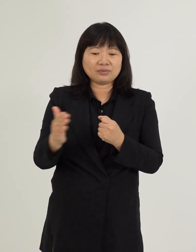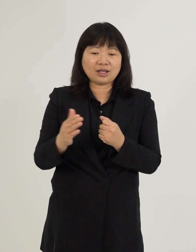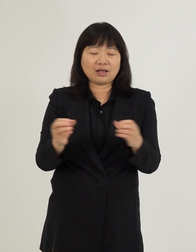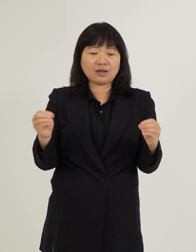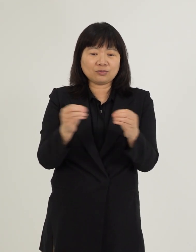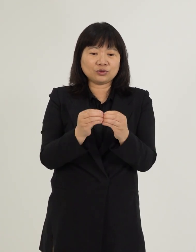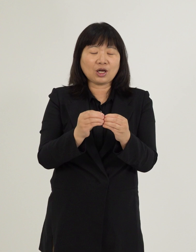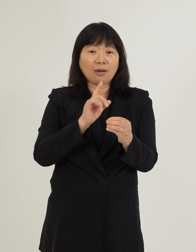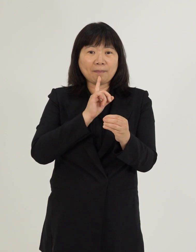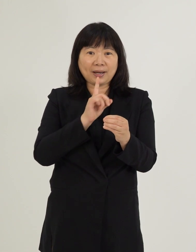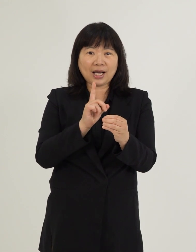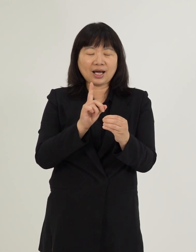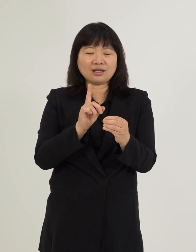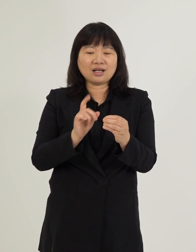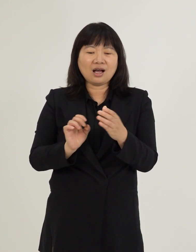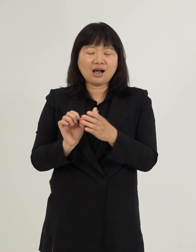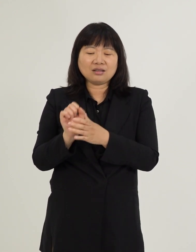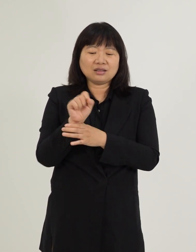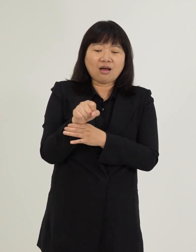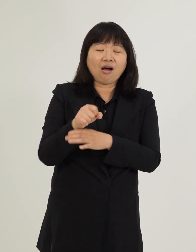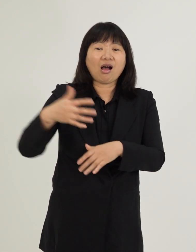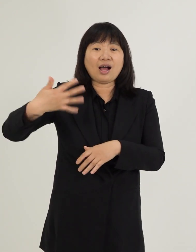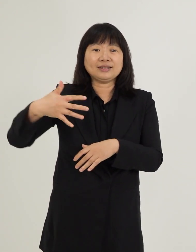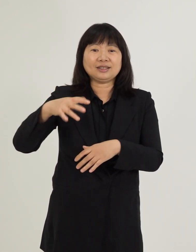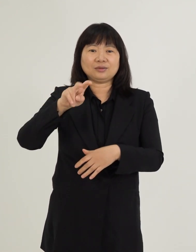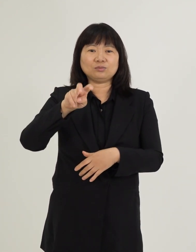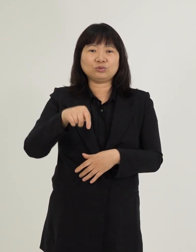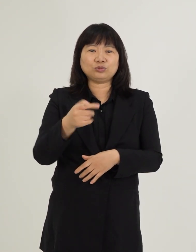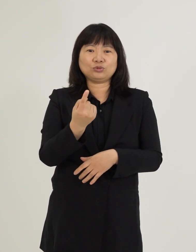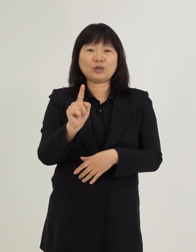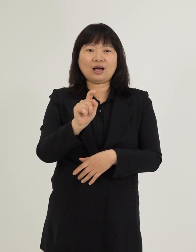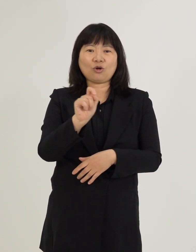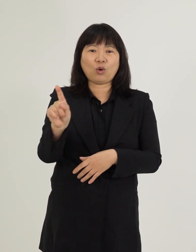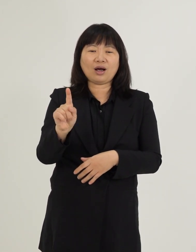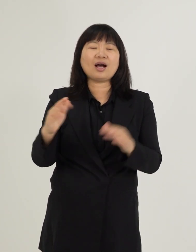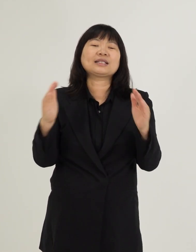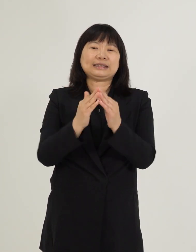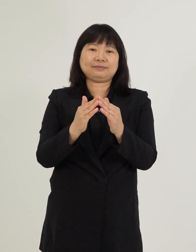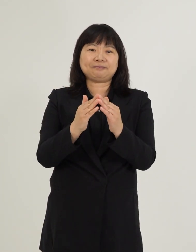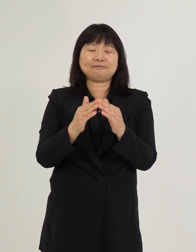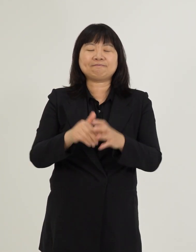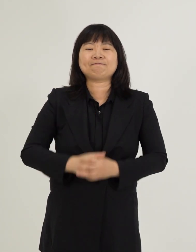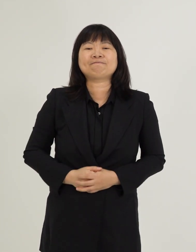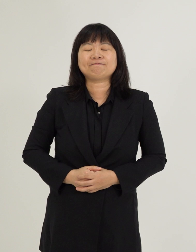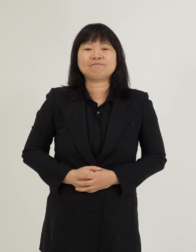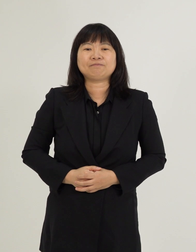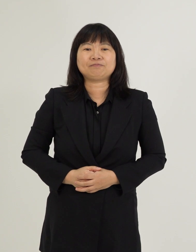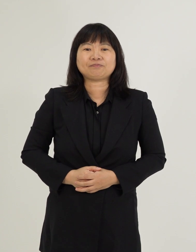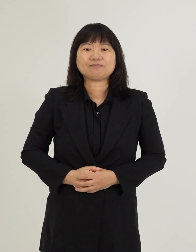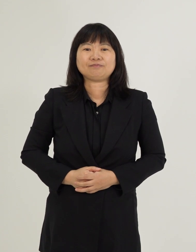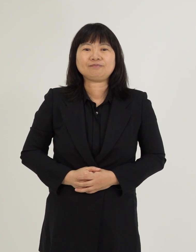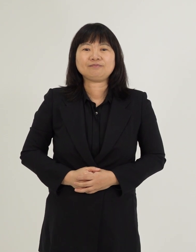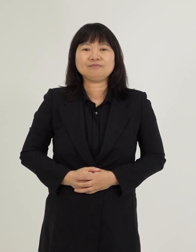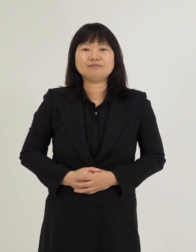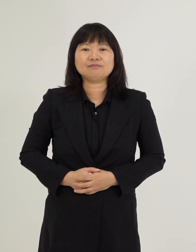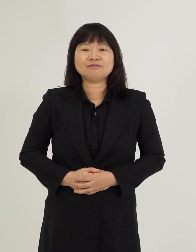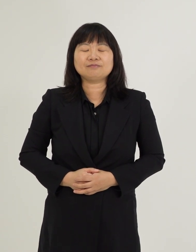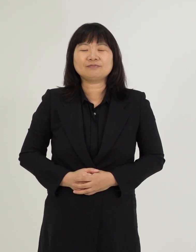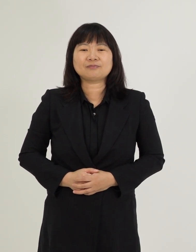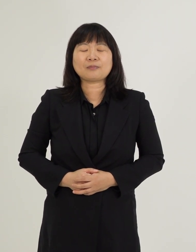되냐면 설익은 무화과의 집 정도로 해석하면 정확해요. 그러니까